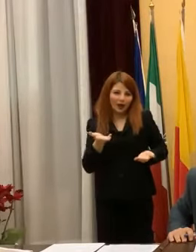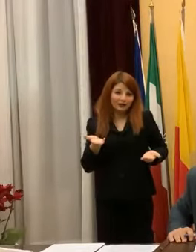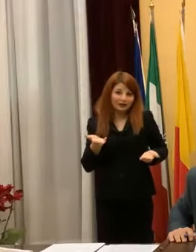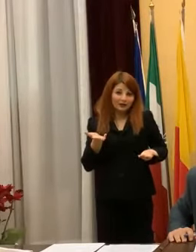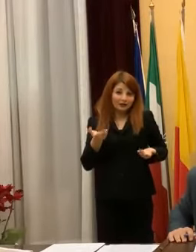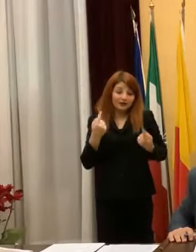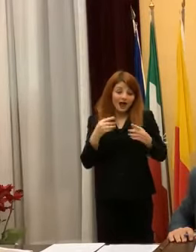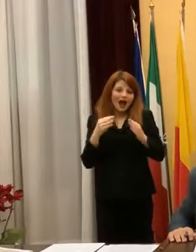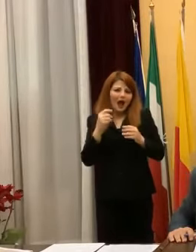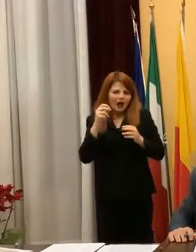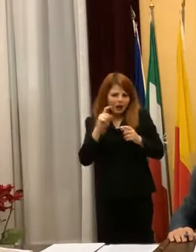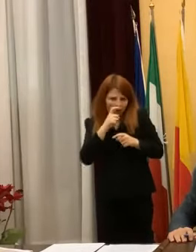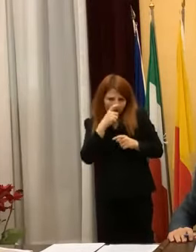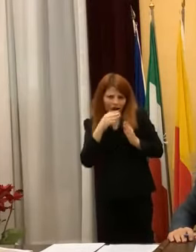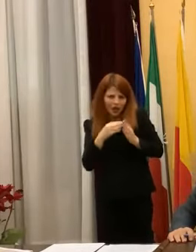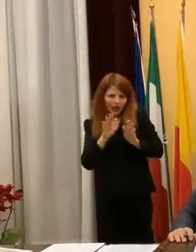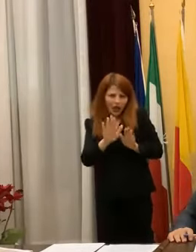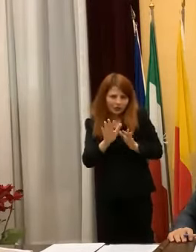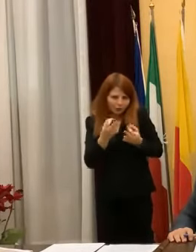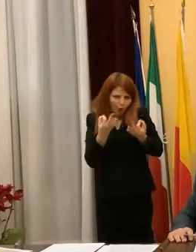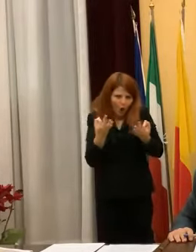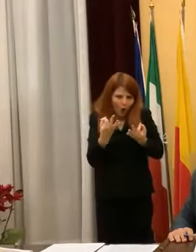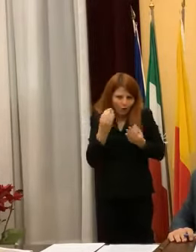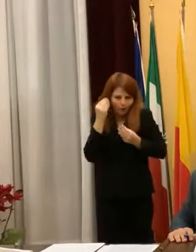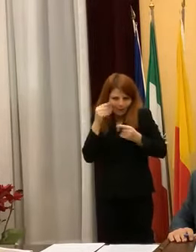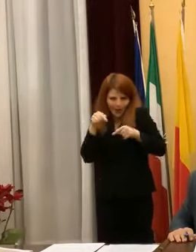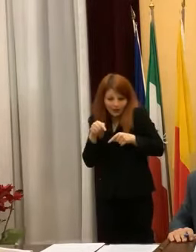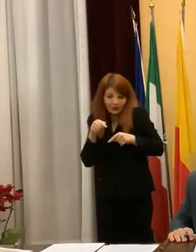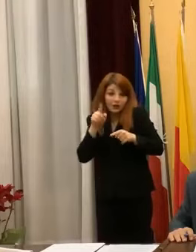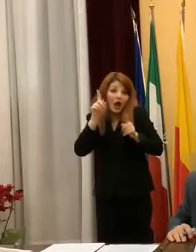tua. E questo è Catania.